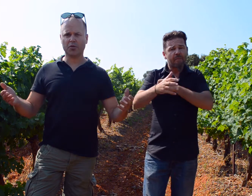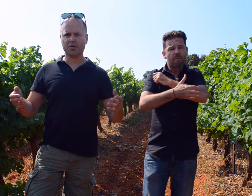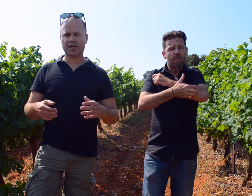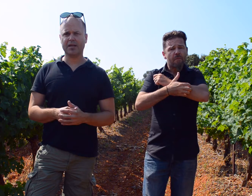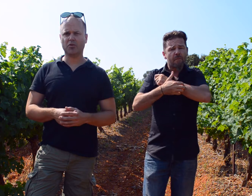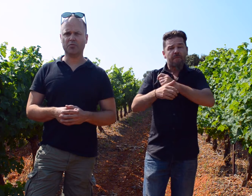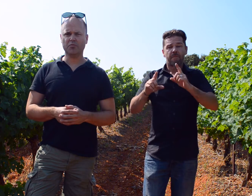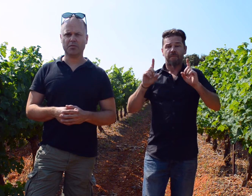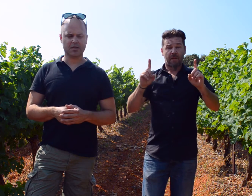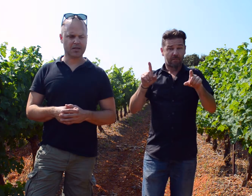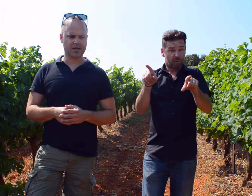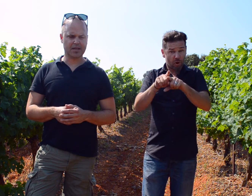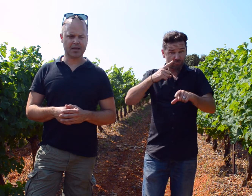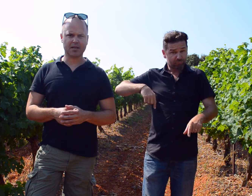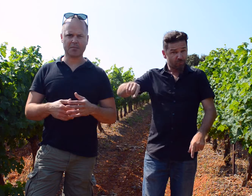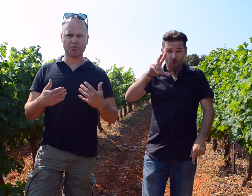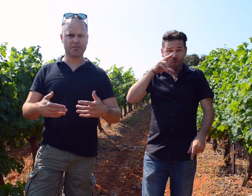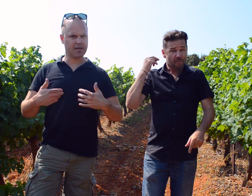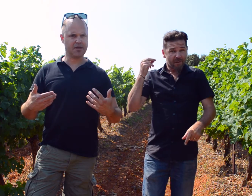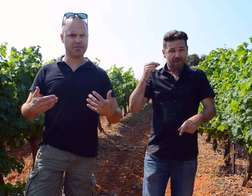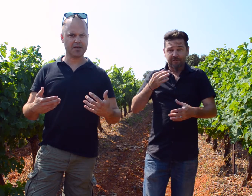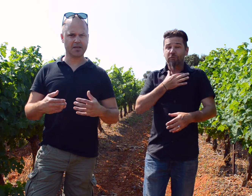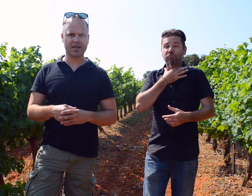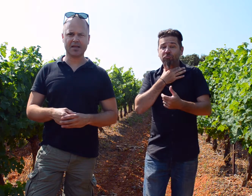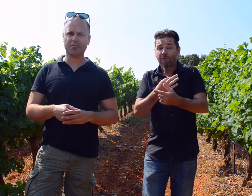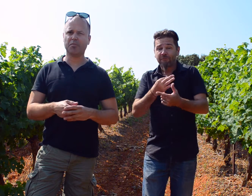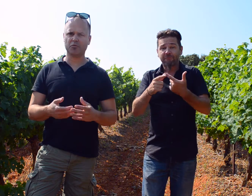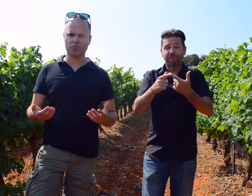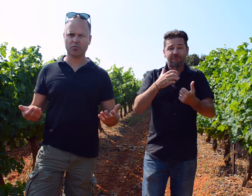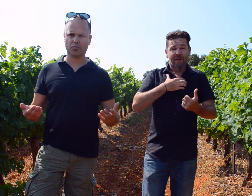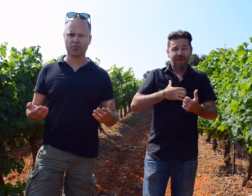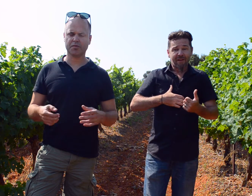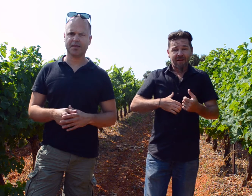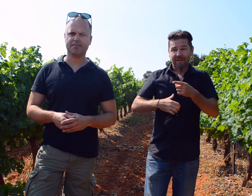compte, elle est comme nous, hein, elle a quand même soif, elle a faim et elle n'aime pas du tout souffrir.